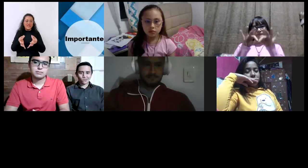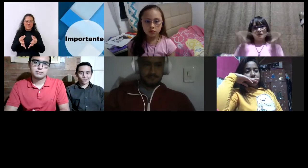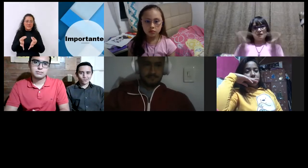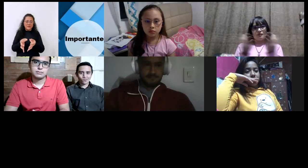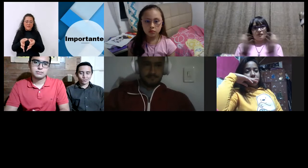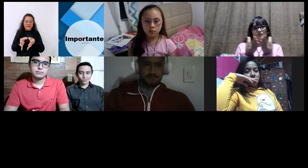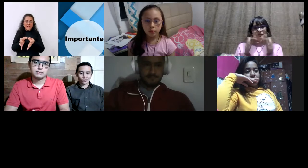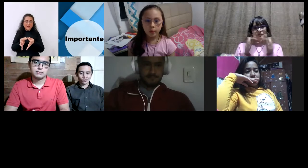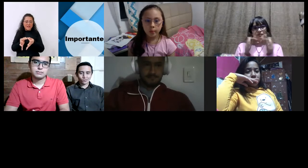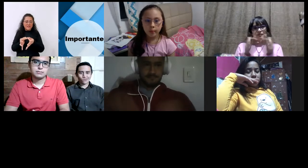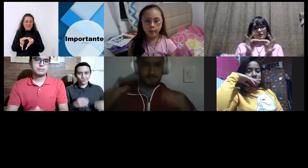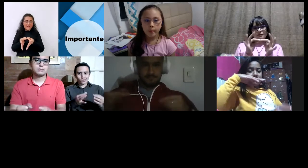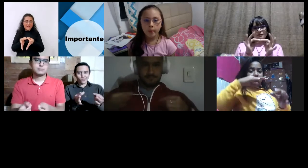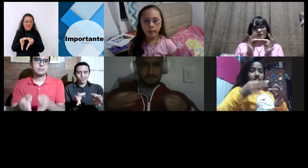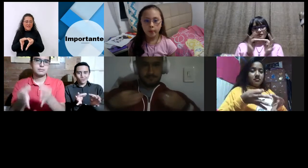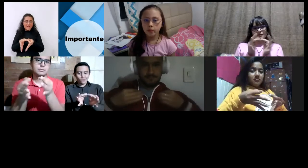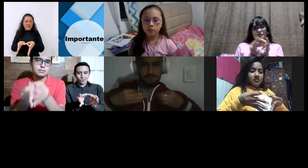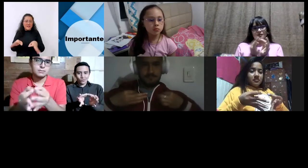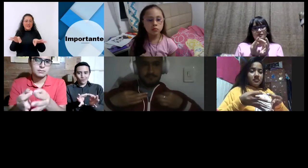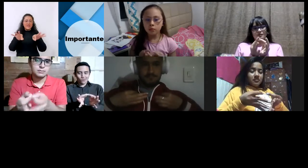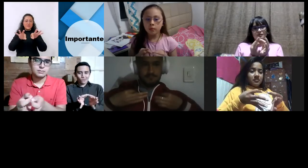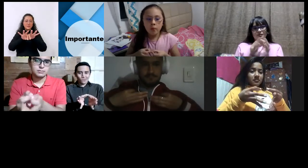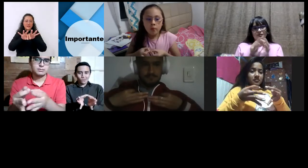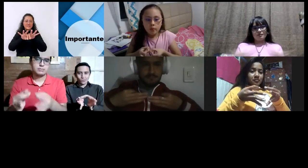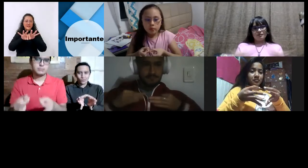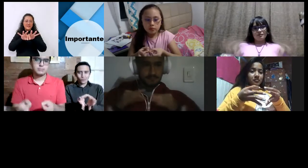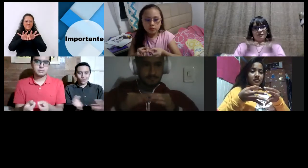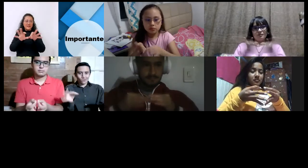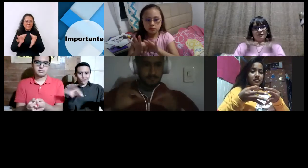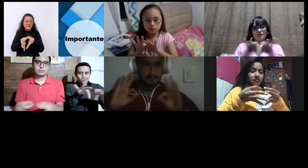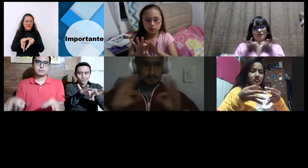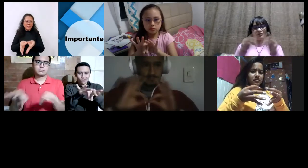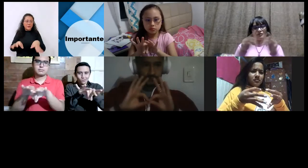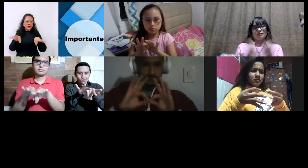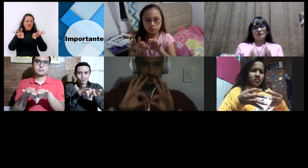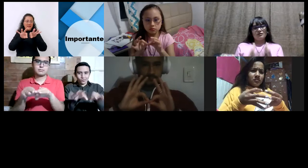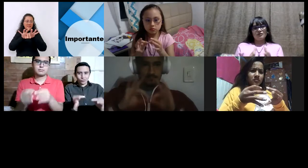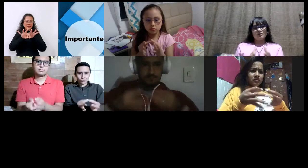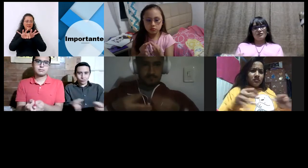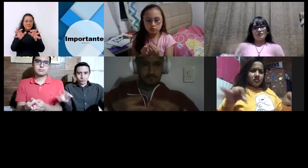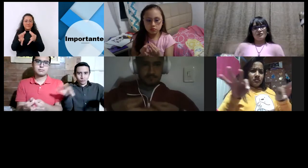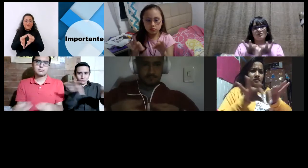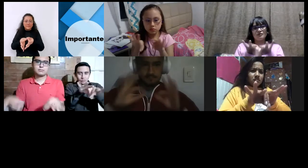Importante. Entonces vienen las manos así y sube hacia arriba. Importante.